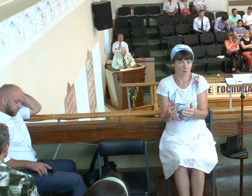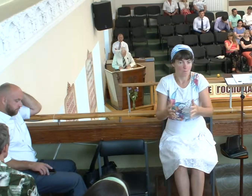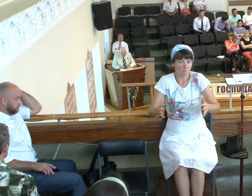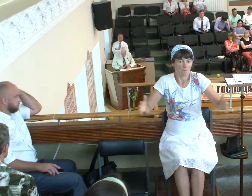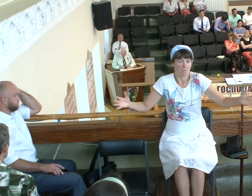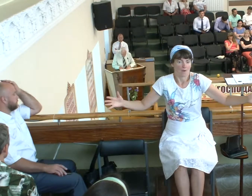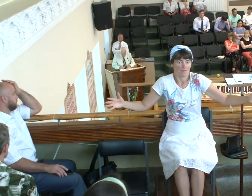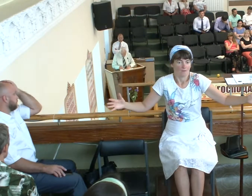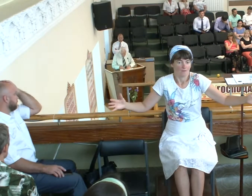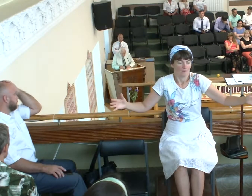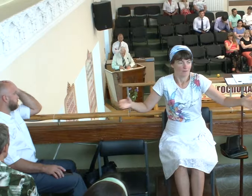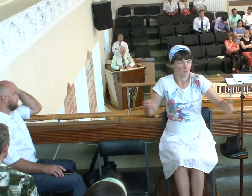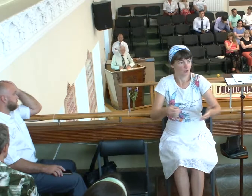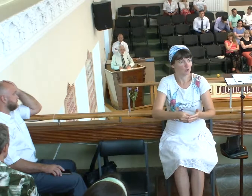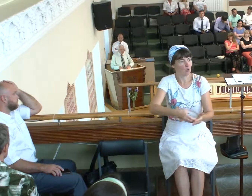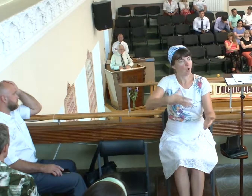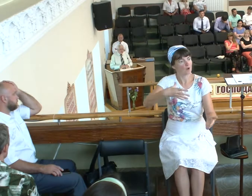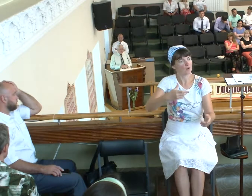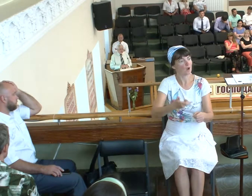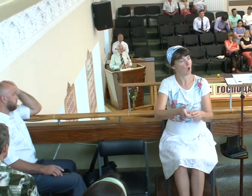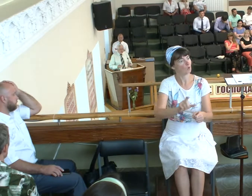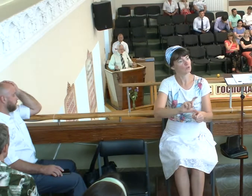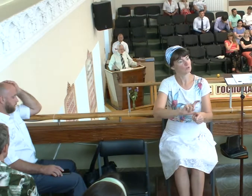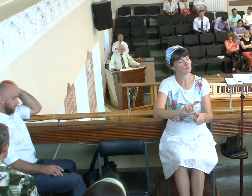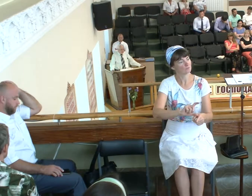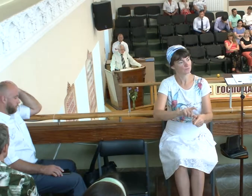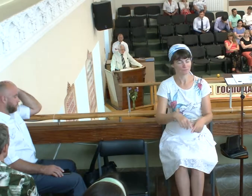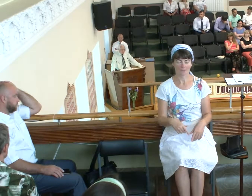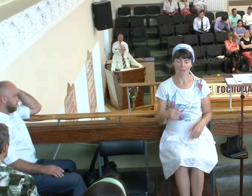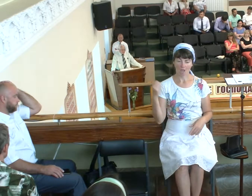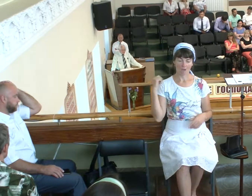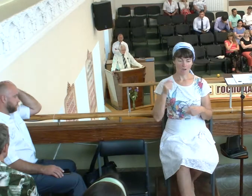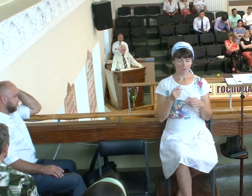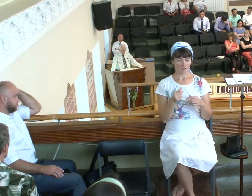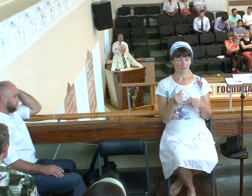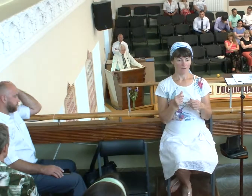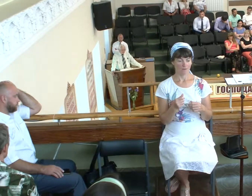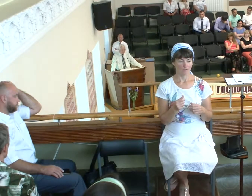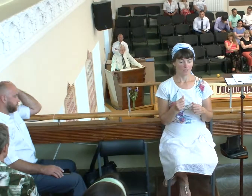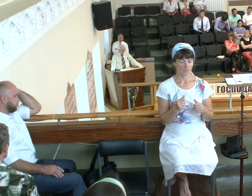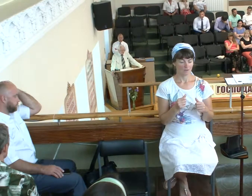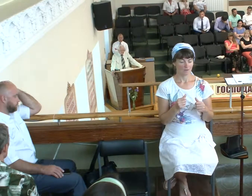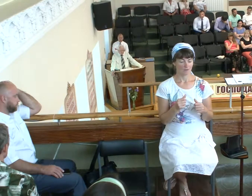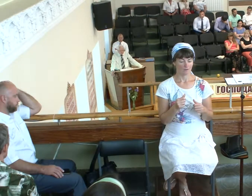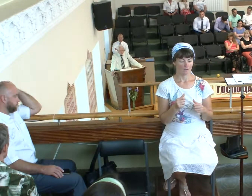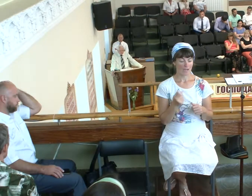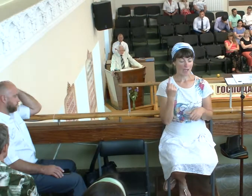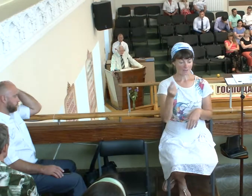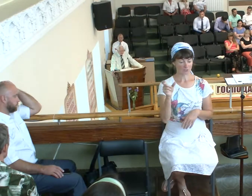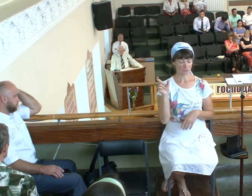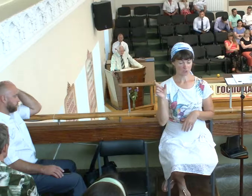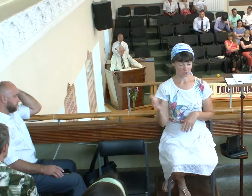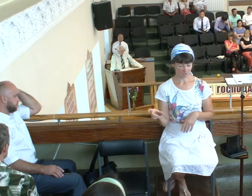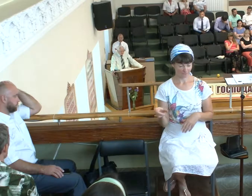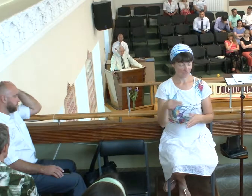узнал, прочитал о том, что один человек купил ухо Ван Гога за